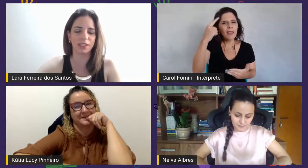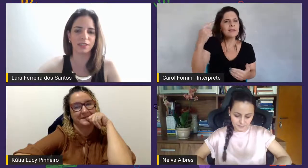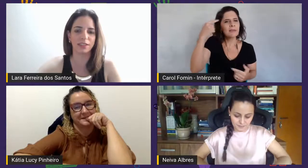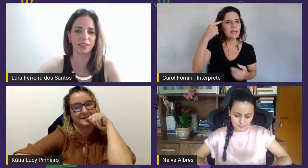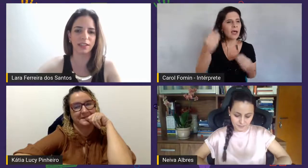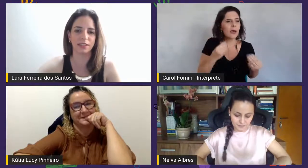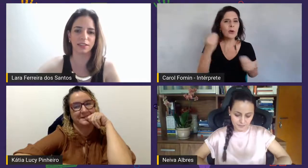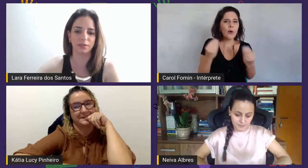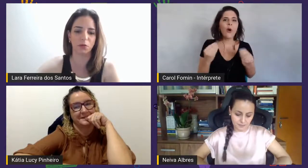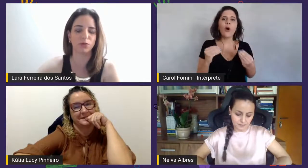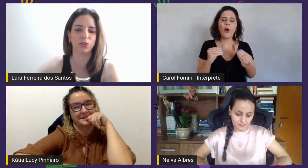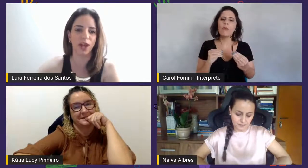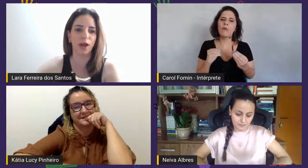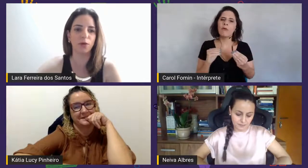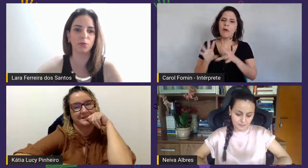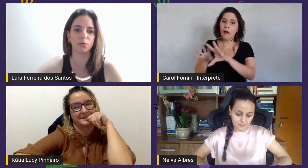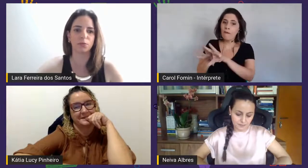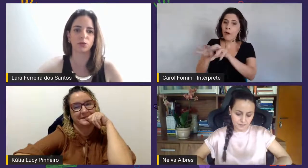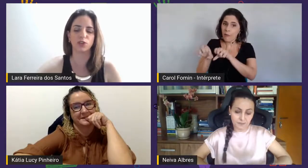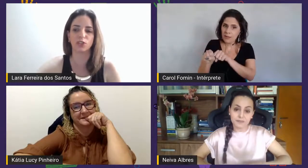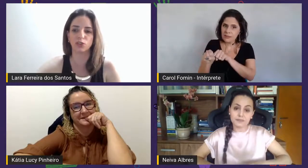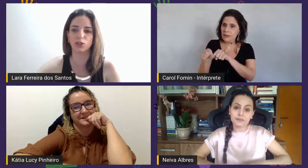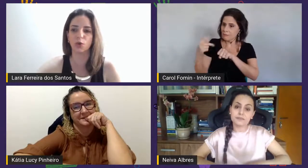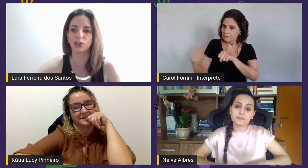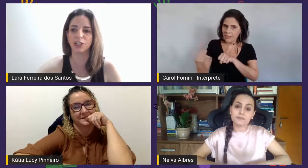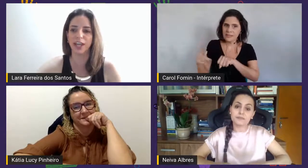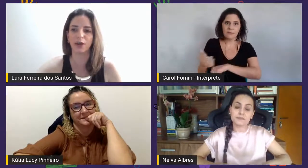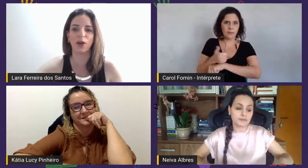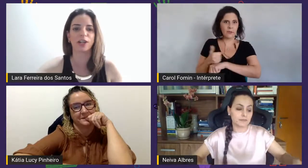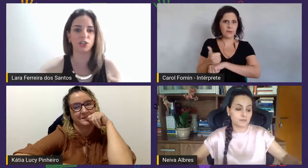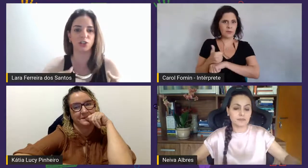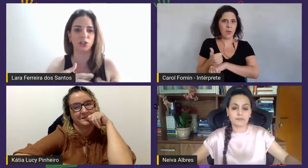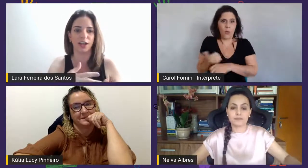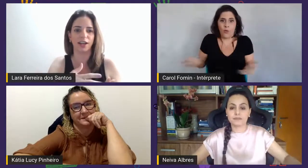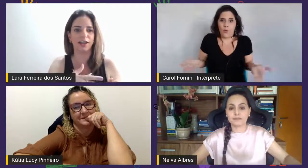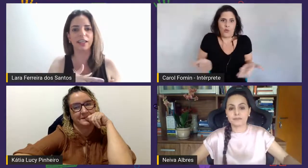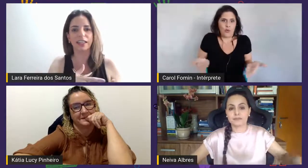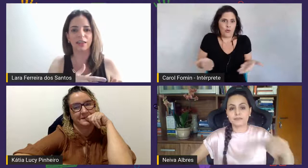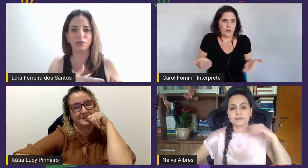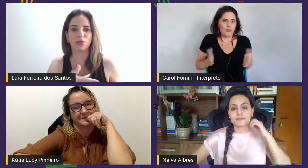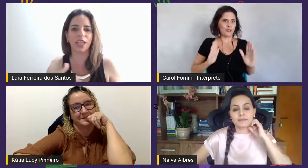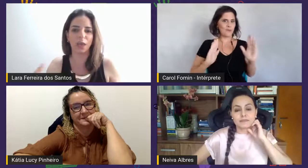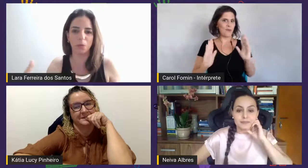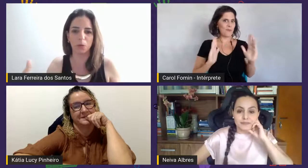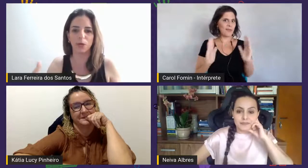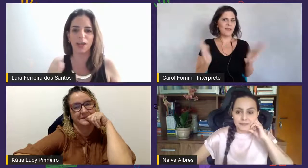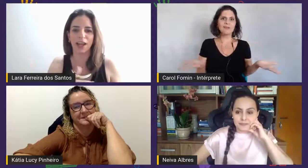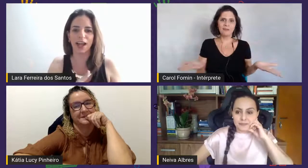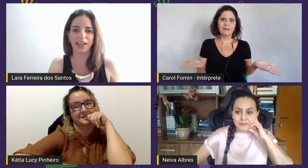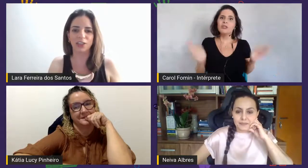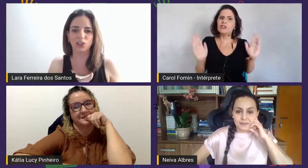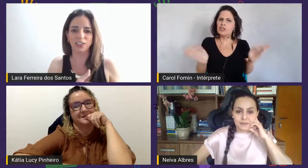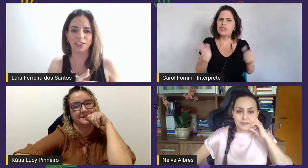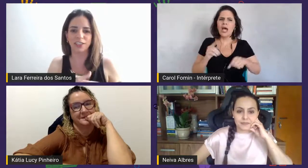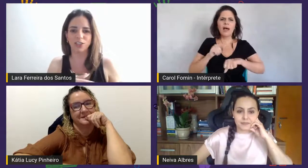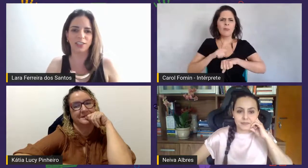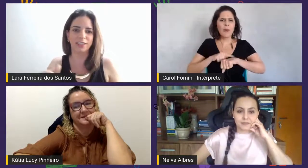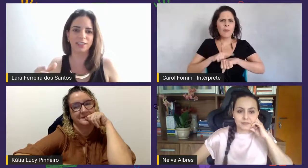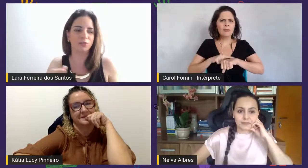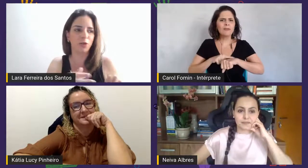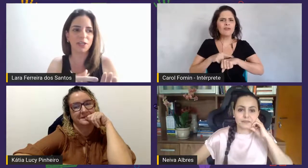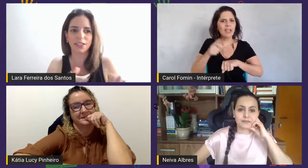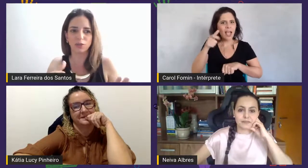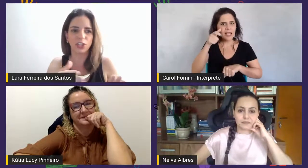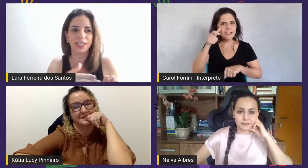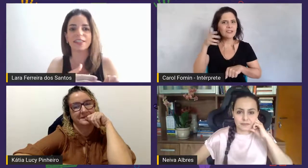formação desse profissional para os dias de hoje, né? Agora que a gente já teve um tempo aí